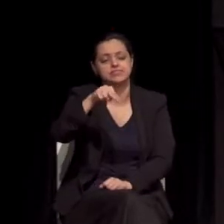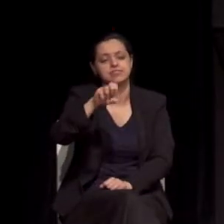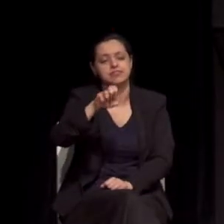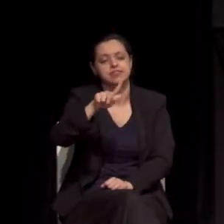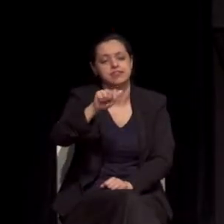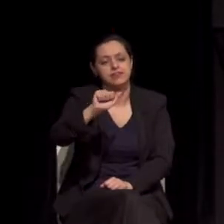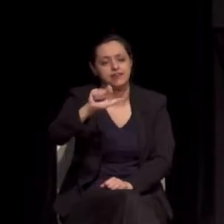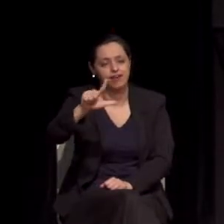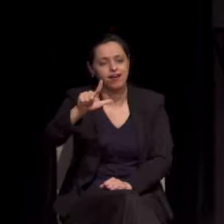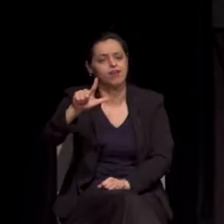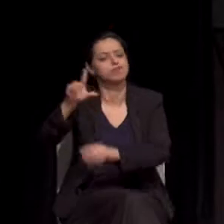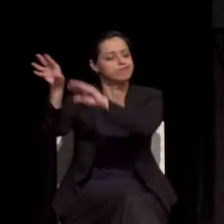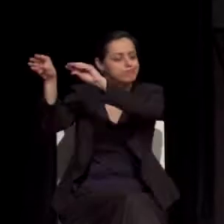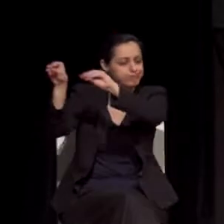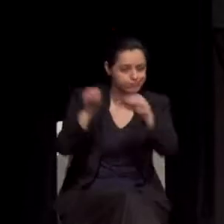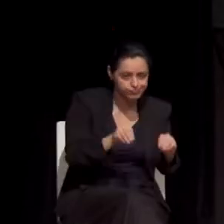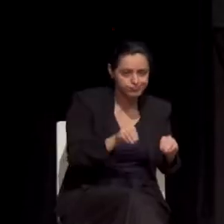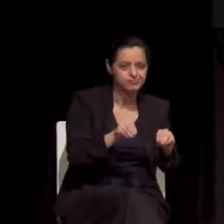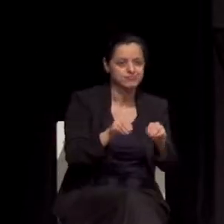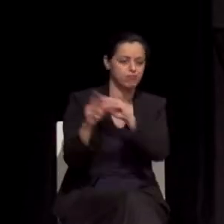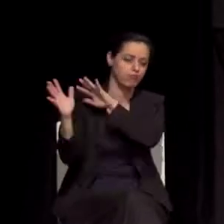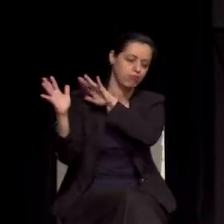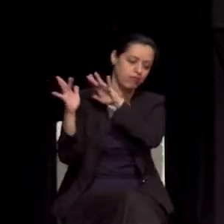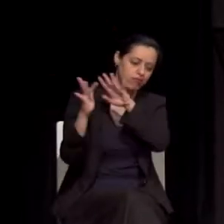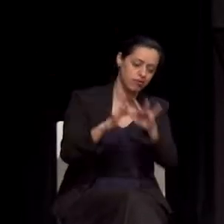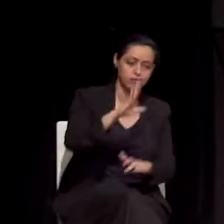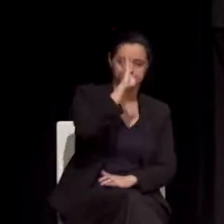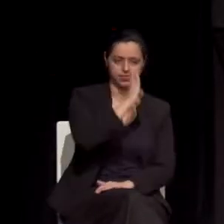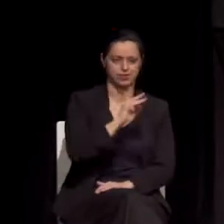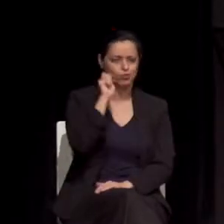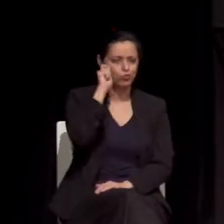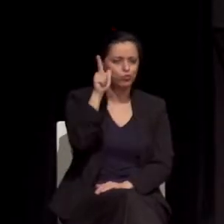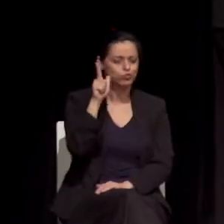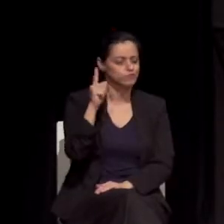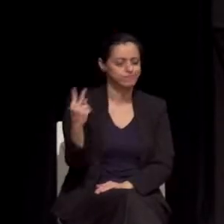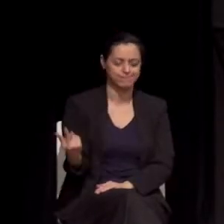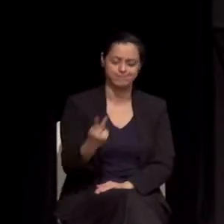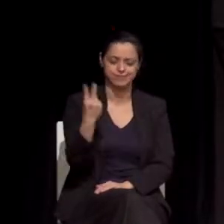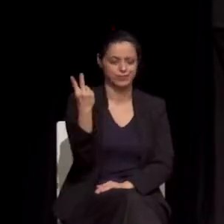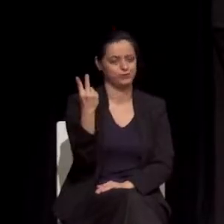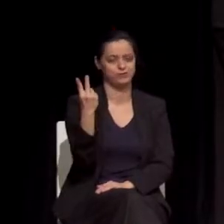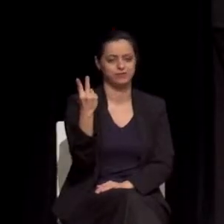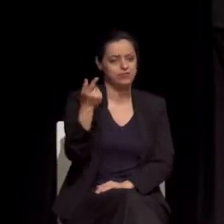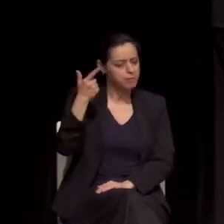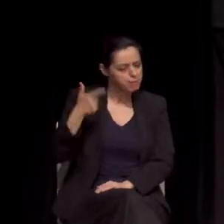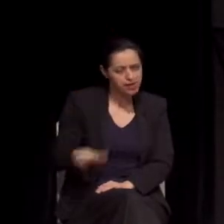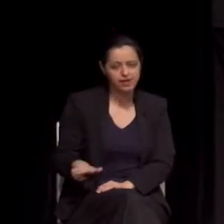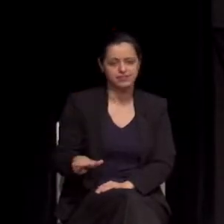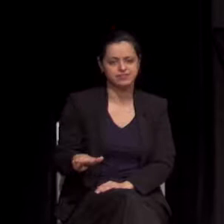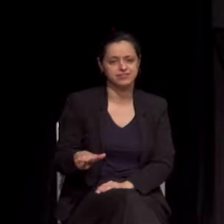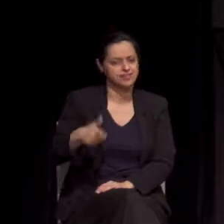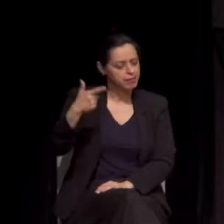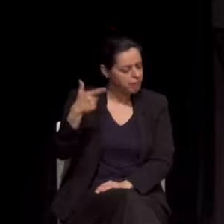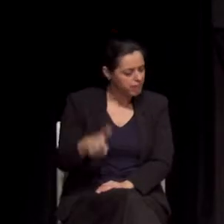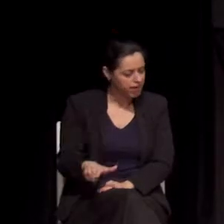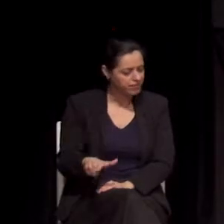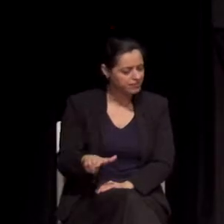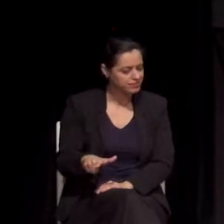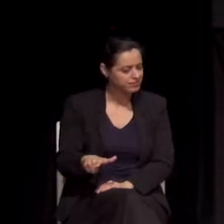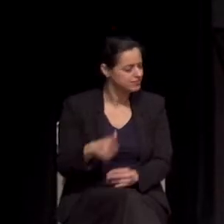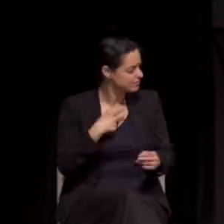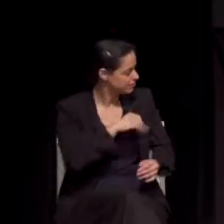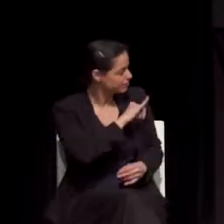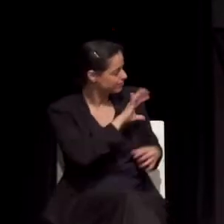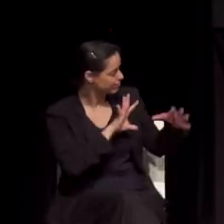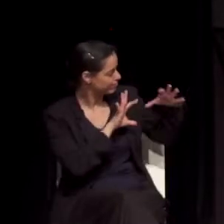imensa. E essas culturas, elas, mais uma vez, em mais uma onda, oportunizam